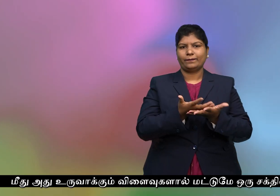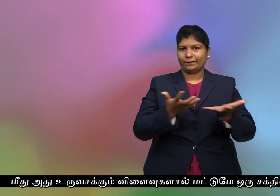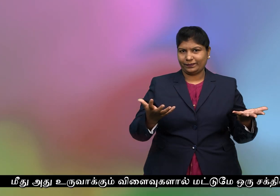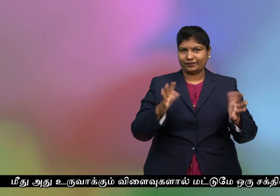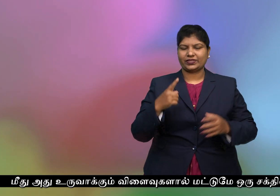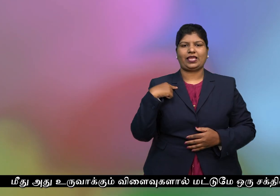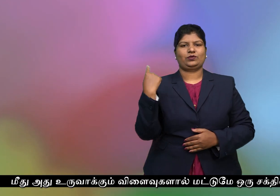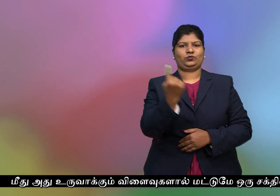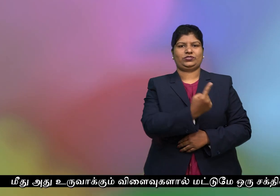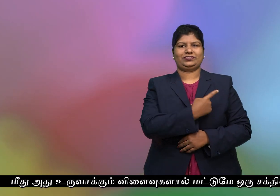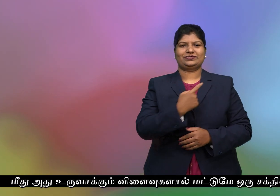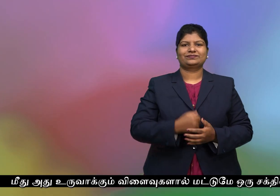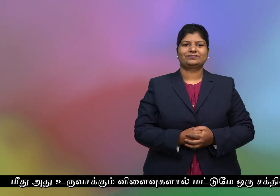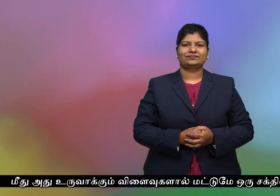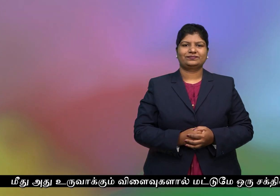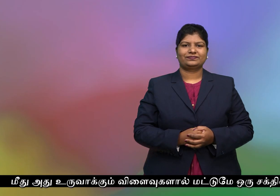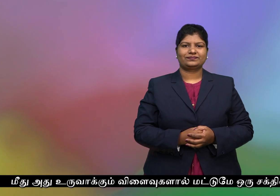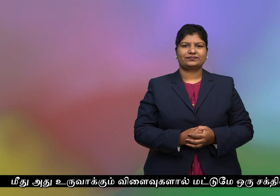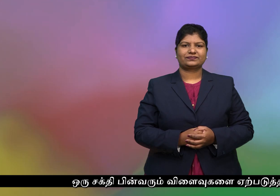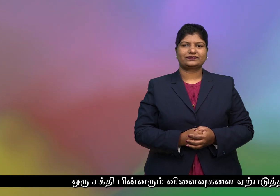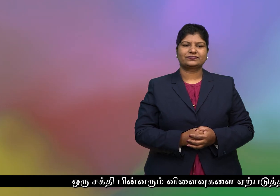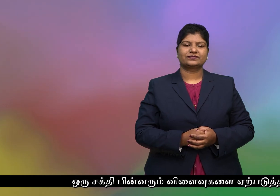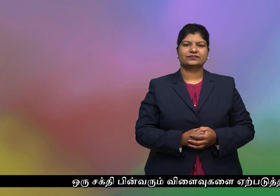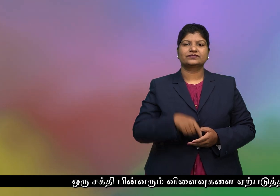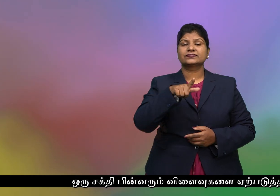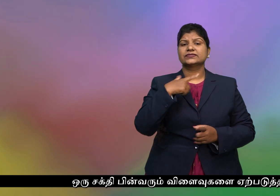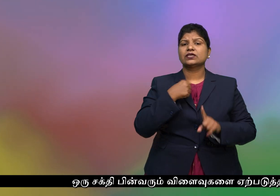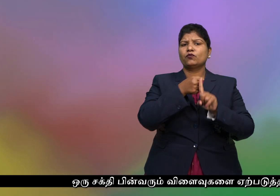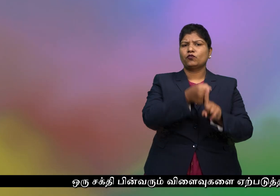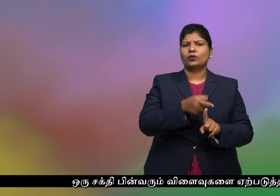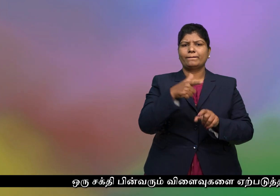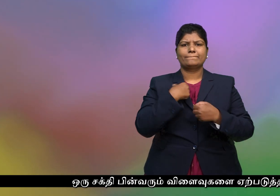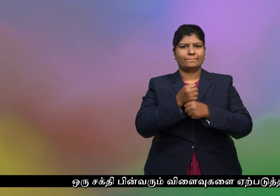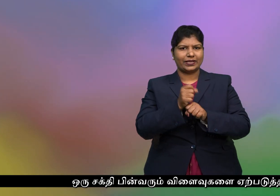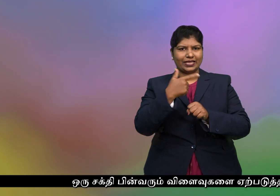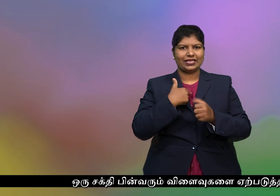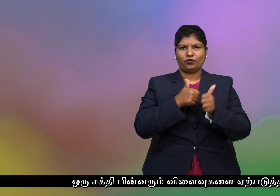மட்டுமே ஒரு விசையை அறிய முடியும். ஒரு விசை பின்வரும் விளைவுகளை ஏற்படுத்தலாம்.